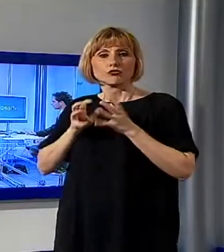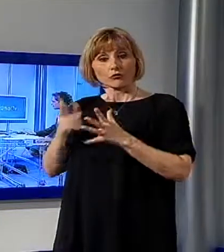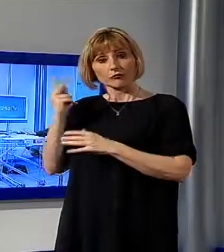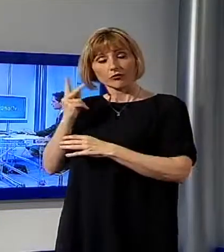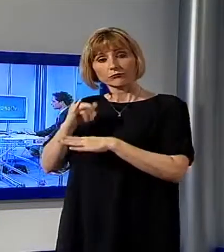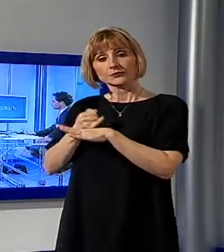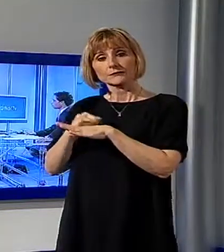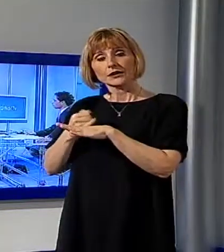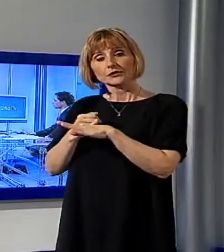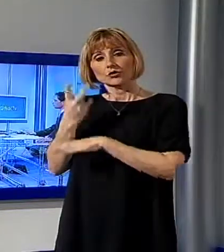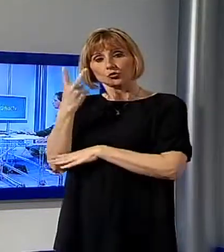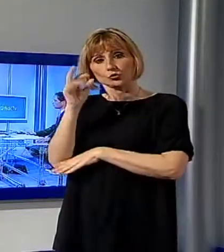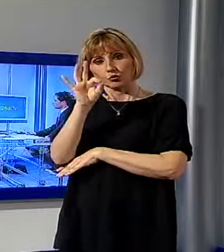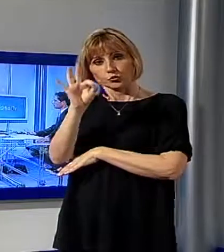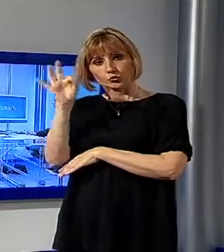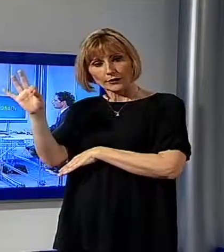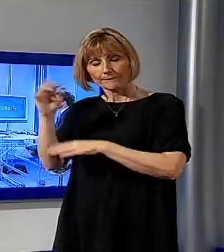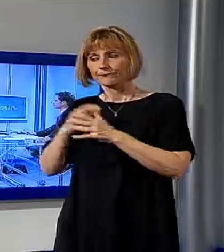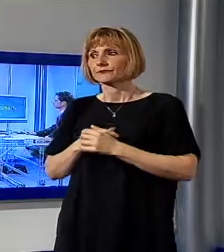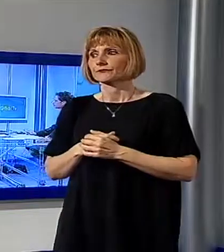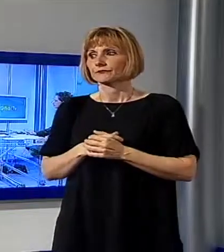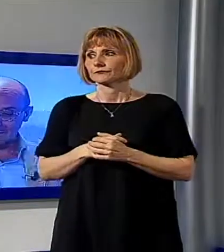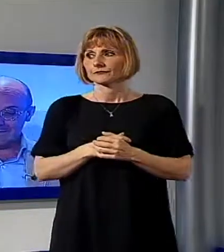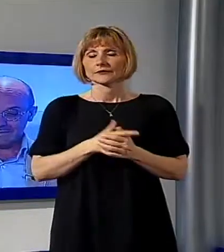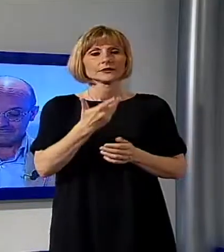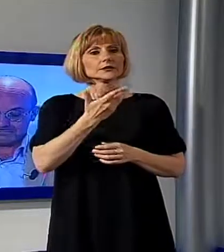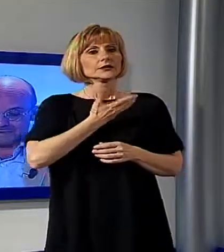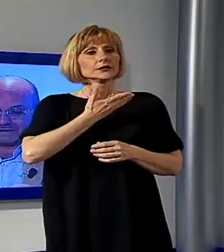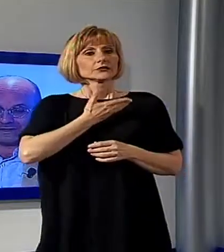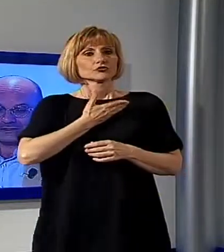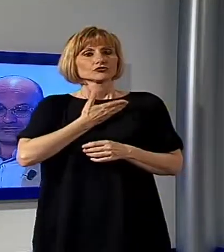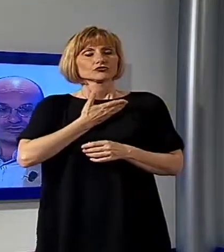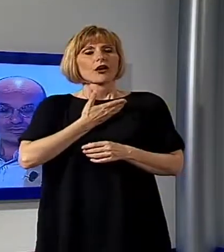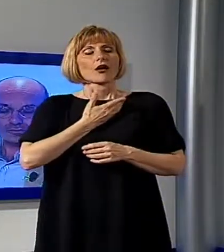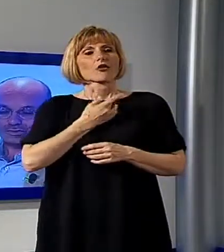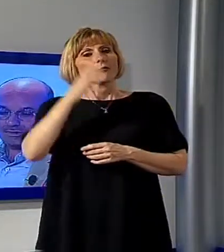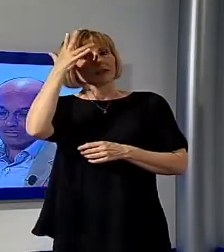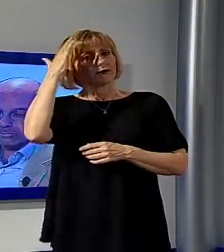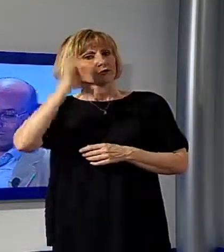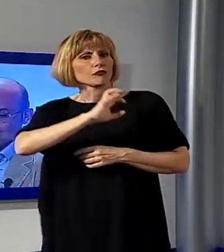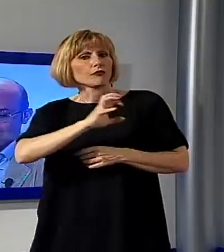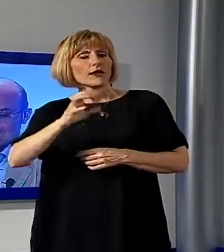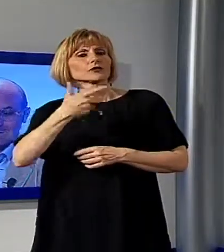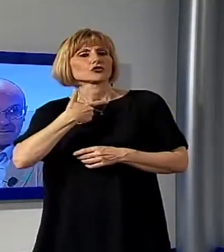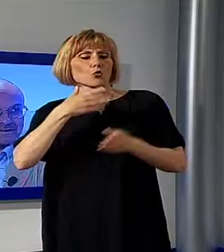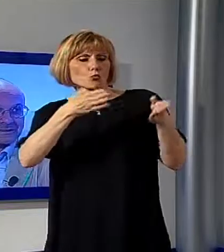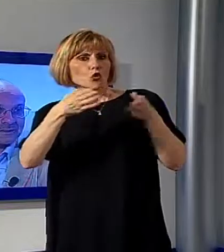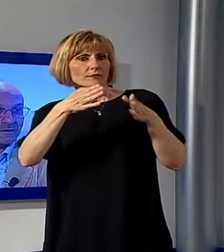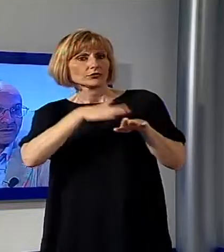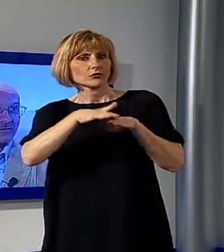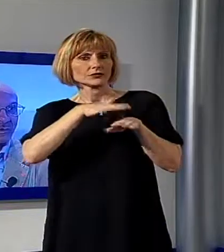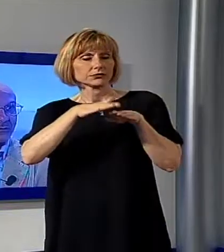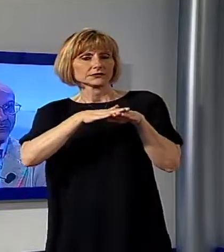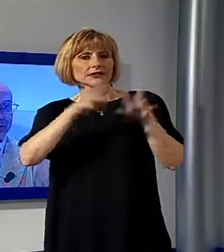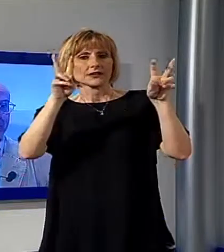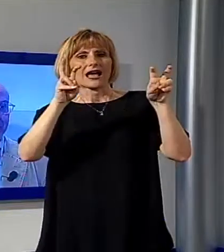volontariato, in particolare due associazioni. Allora, c'è una, tra le varie riflessioni c'è anche un momento dedicato all'esperienza di andare